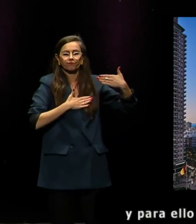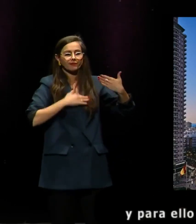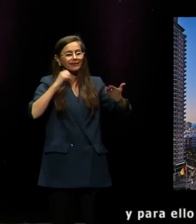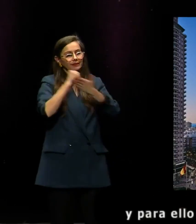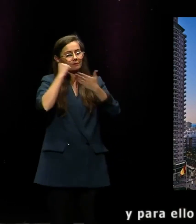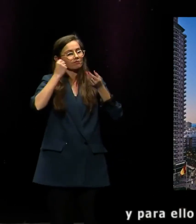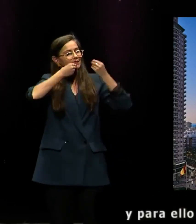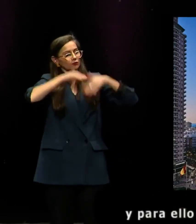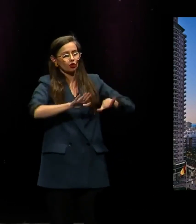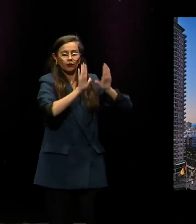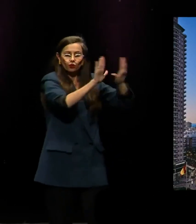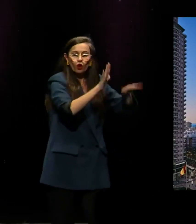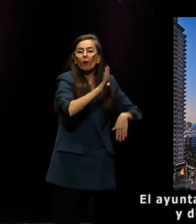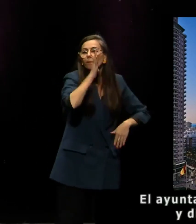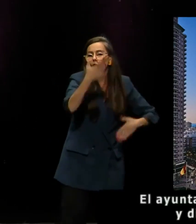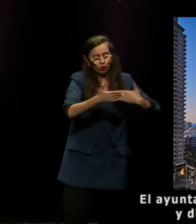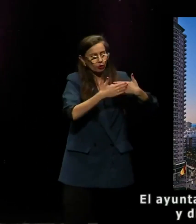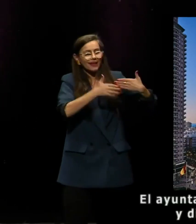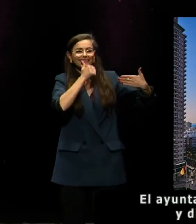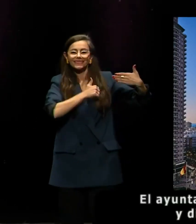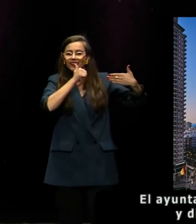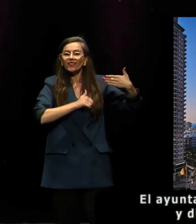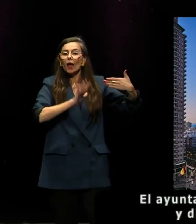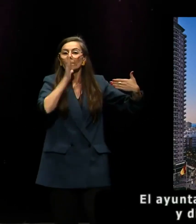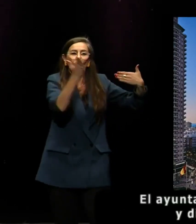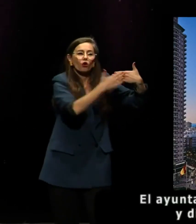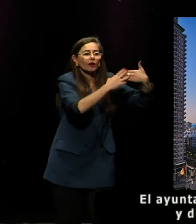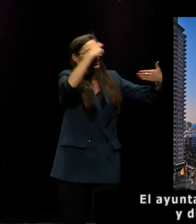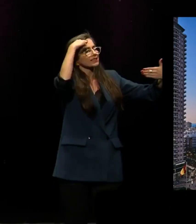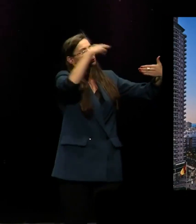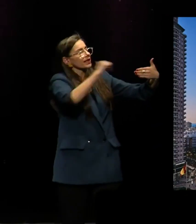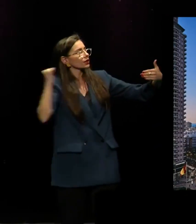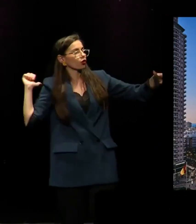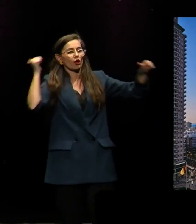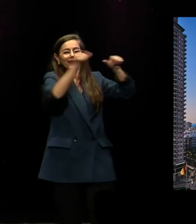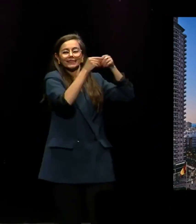lo que está dentro del edificio, pero